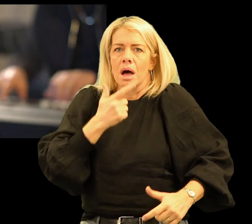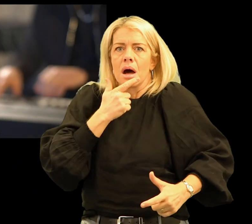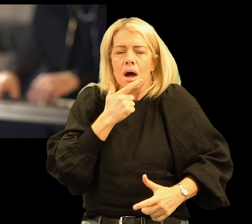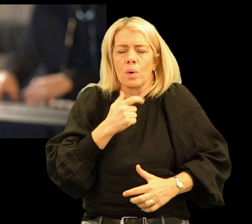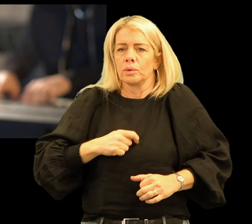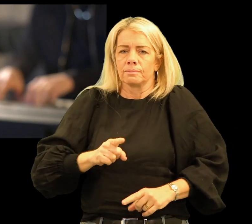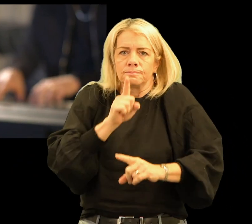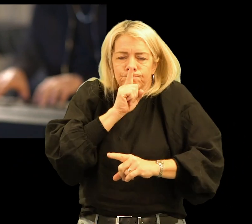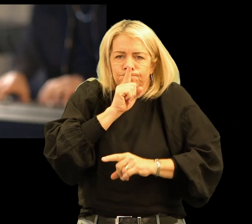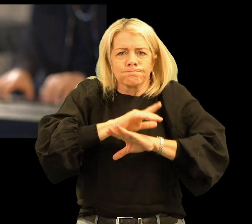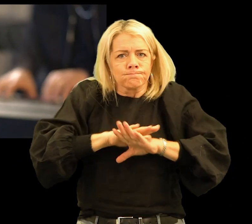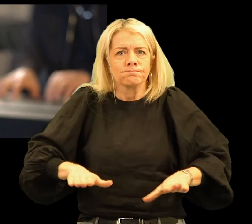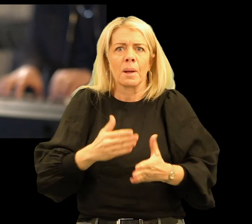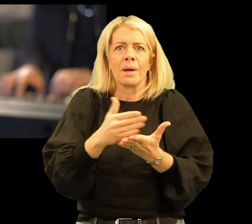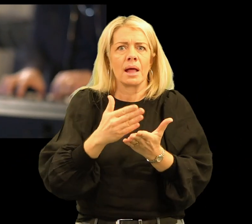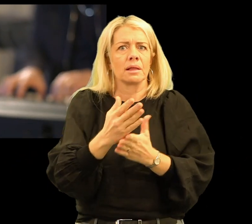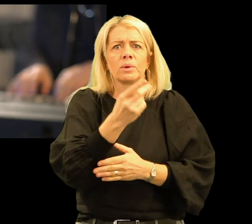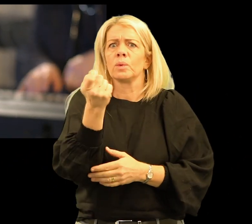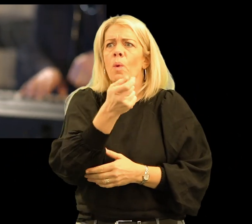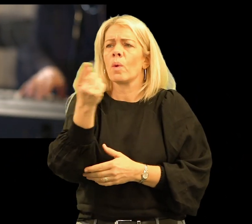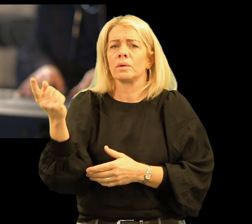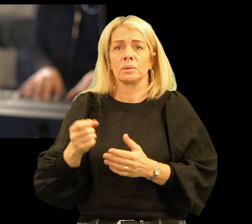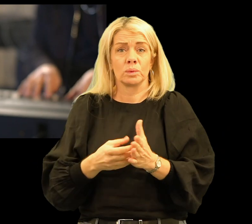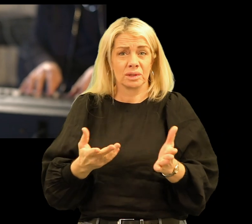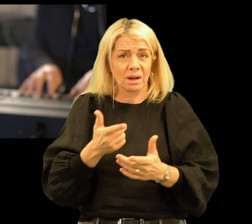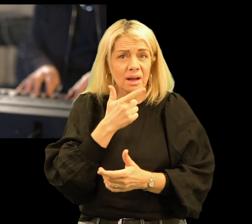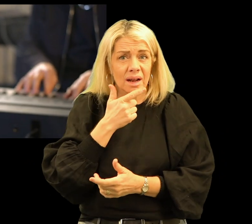sa ingenting till någon, för de var rädda.